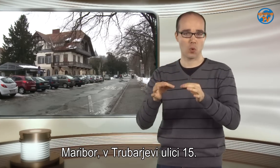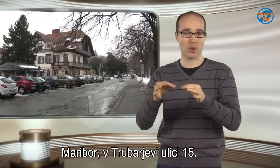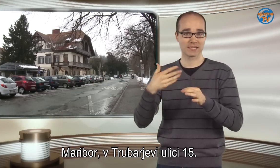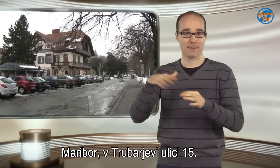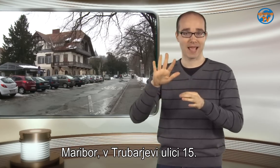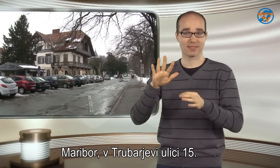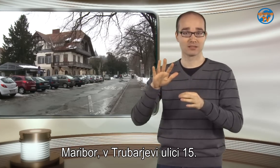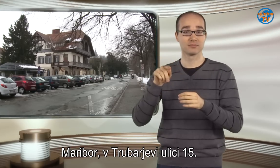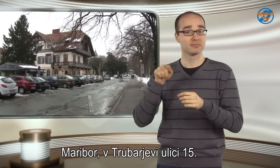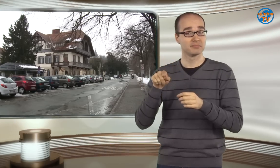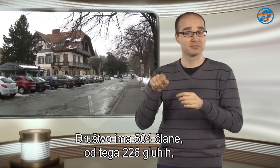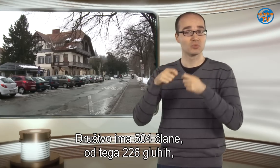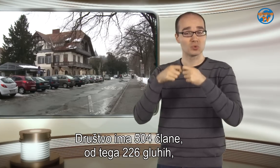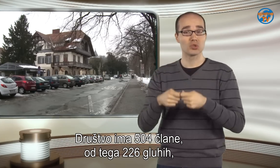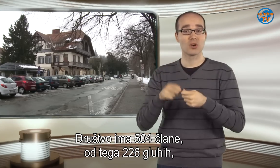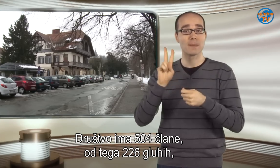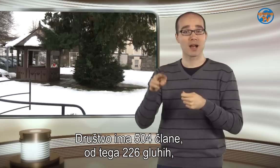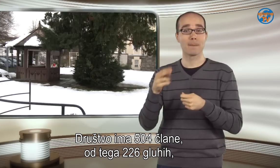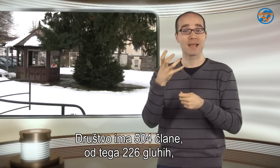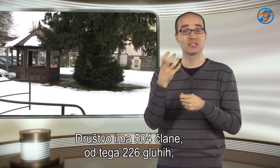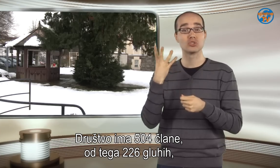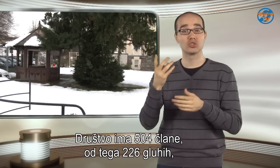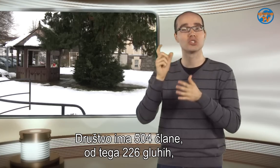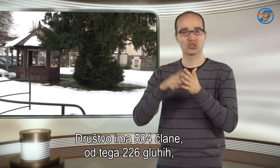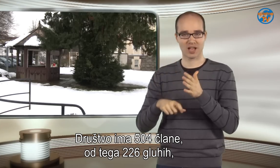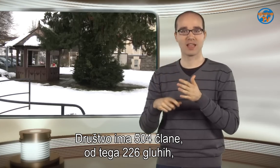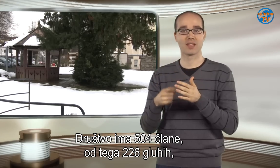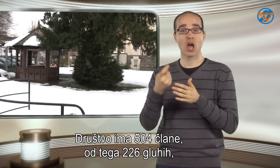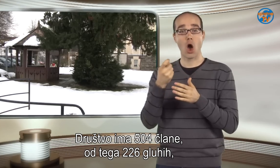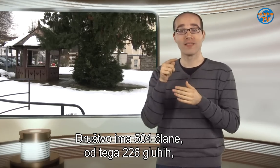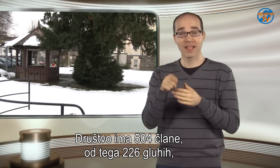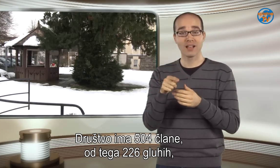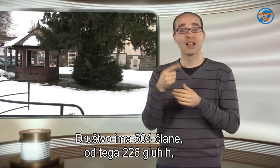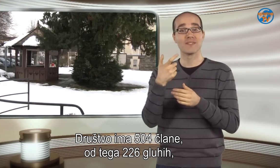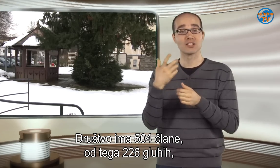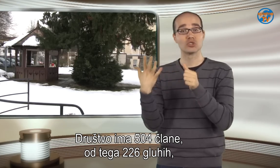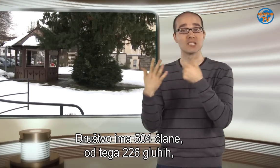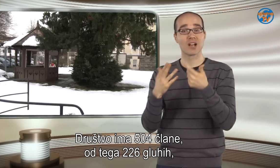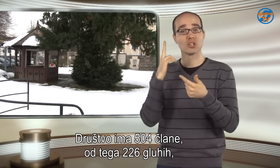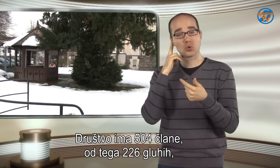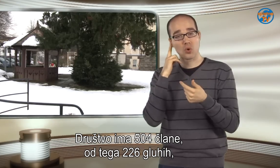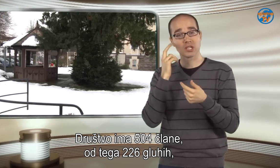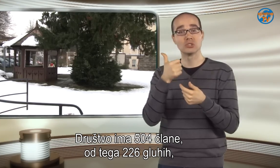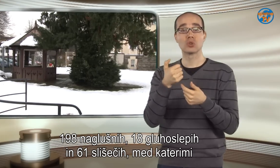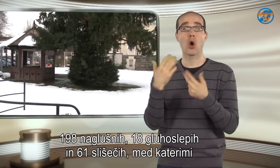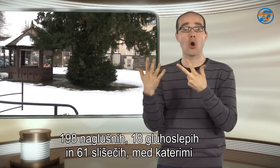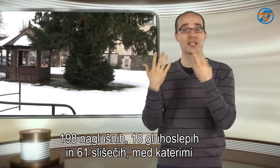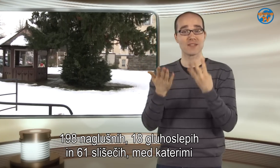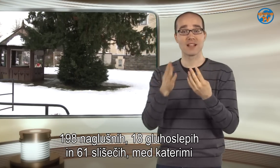15. Društvo ima 504 člane, od tega 226 gluhih,